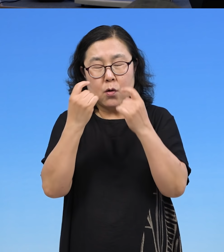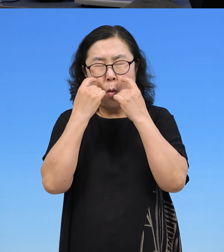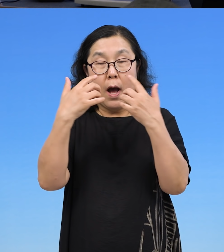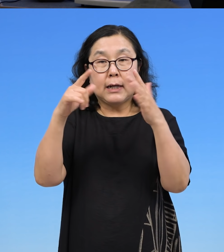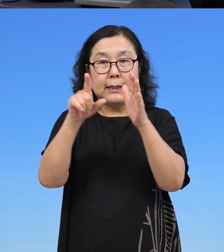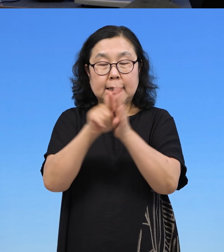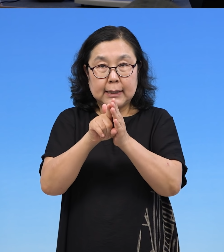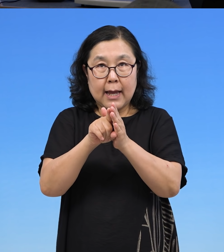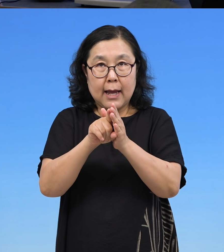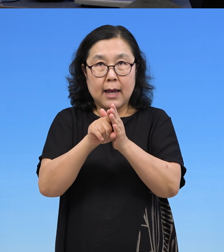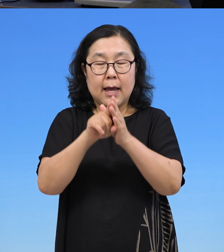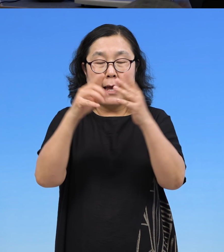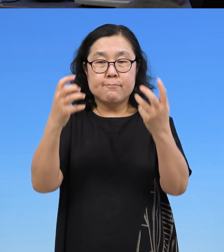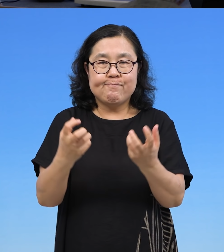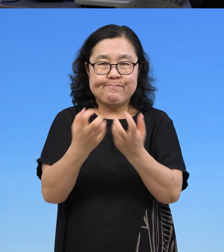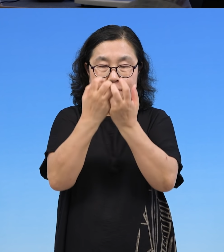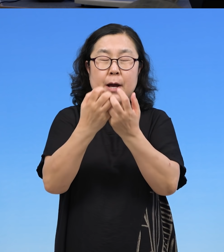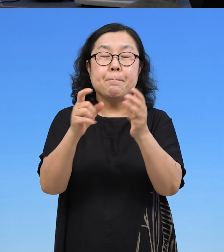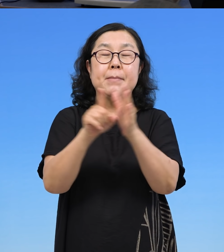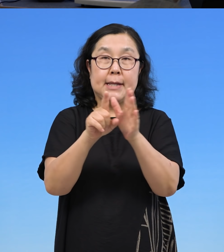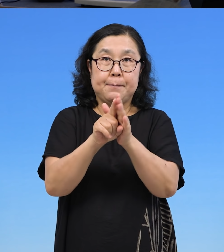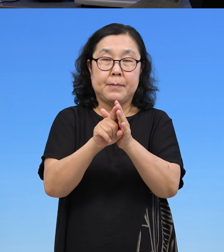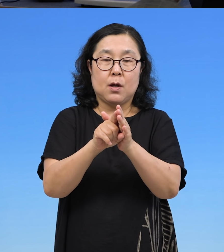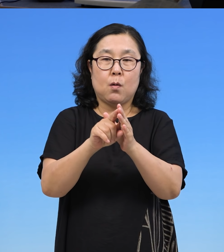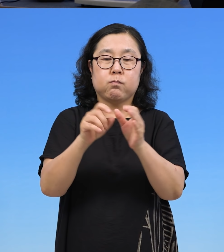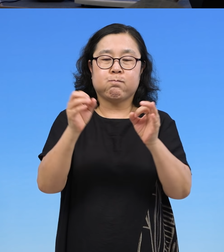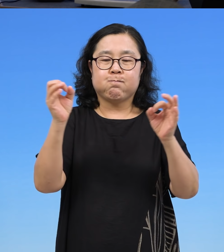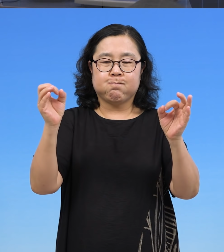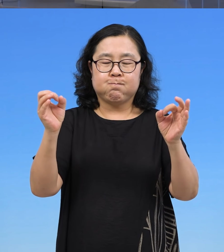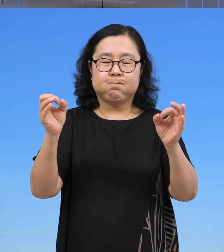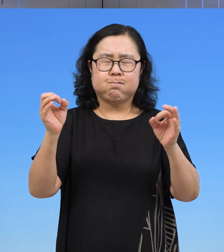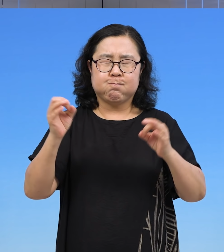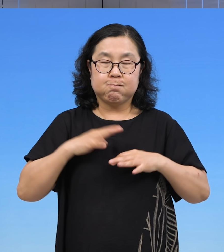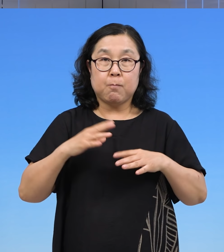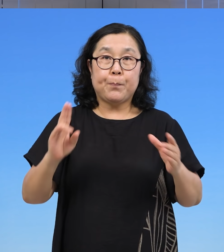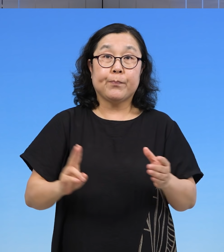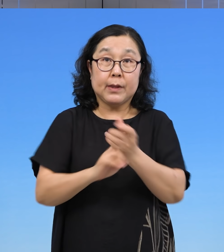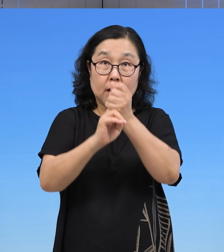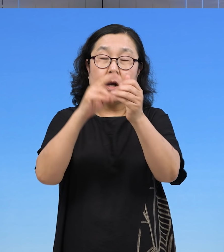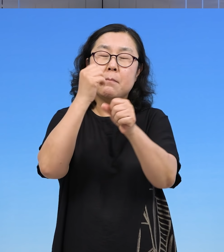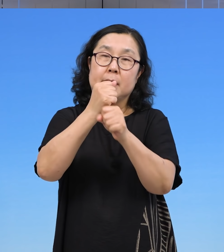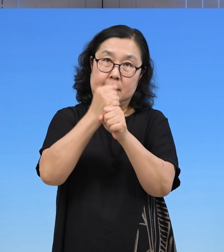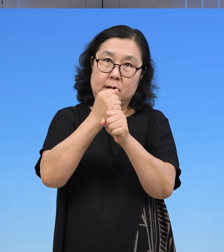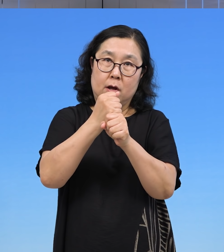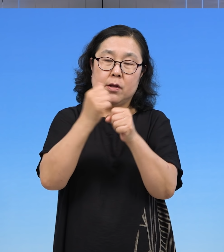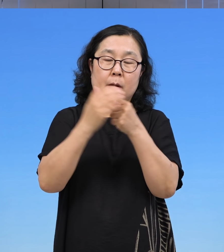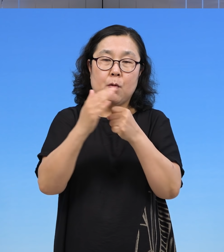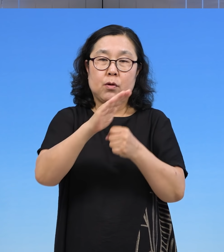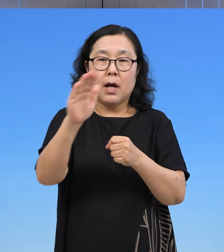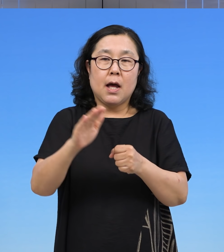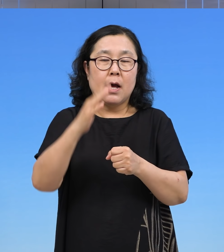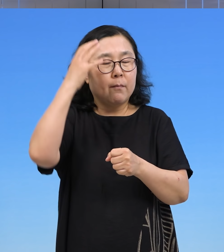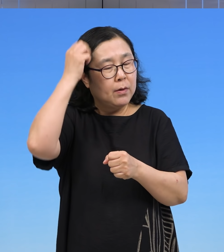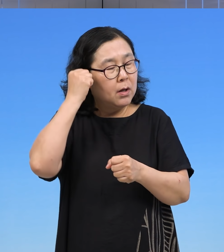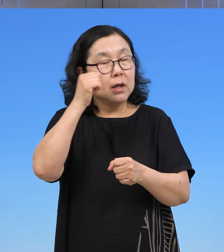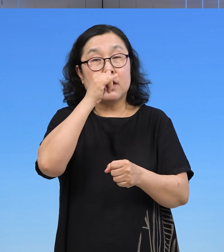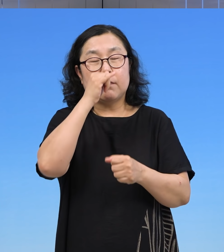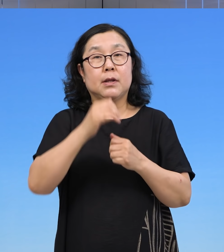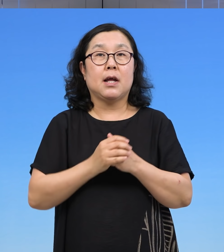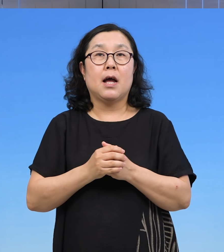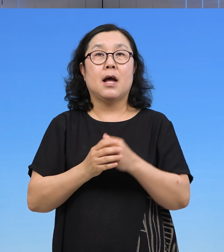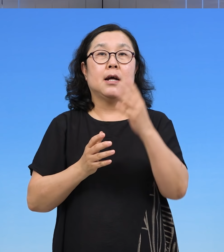믿음이 이런 놀라운 기적을 만들어냈는데요 저는 이런 차원에서 우리 모두가 다 꼭 기억해야 되는